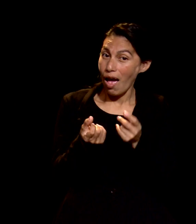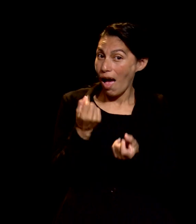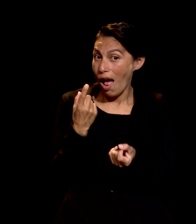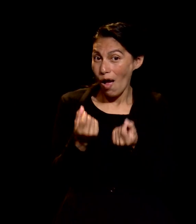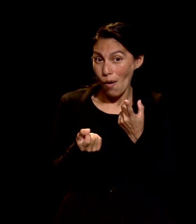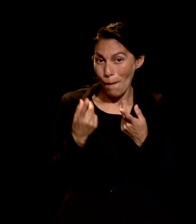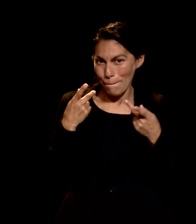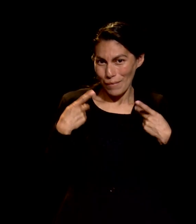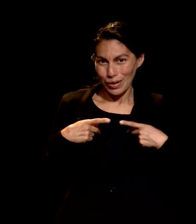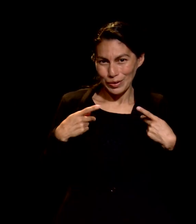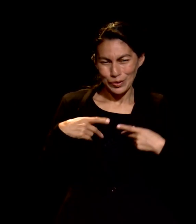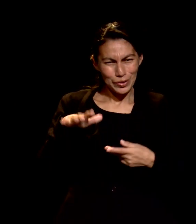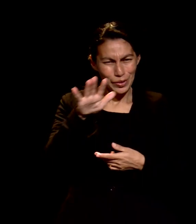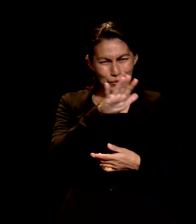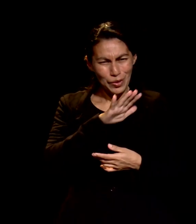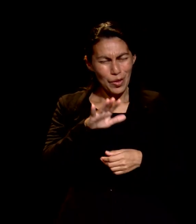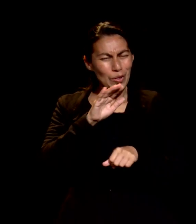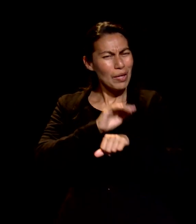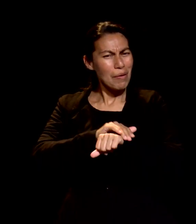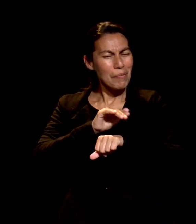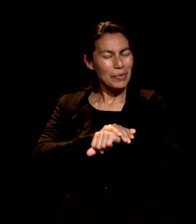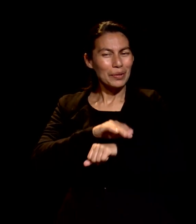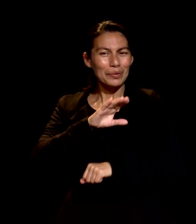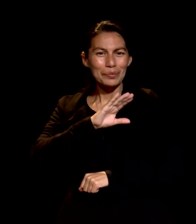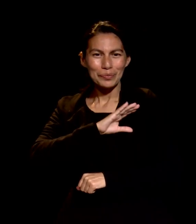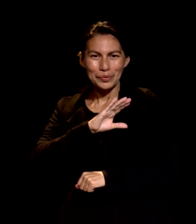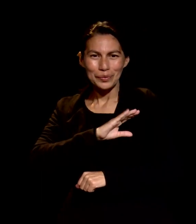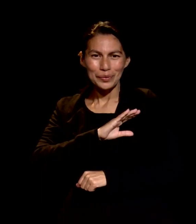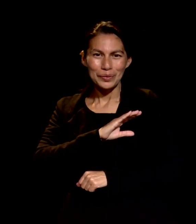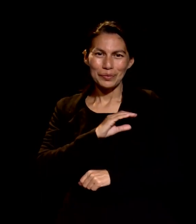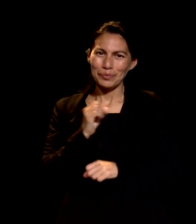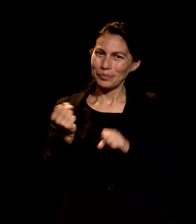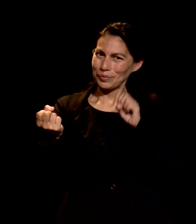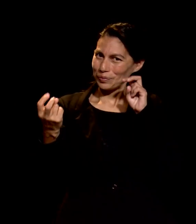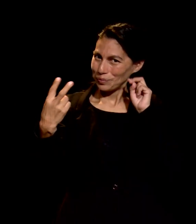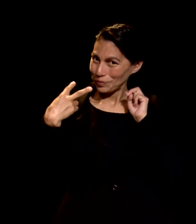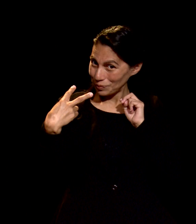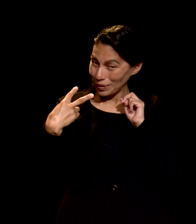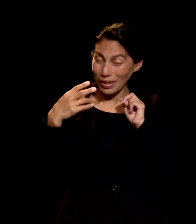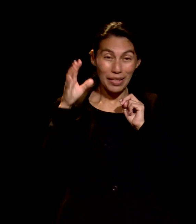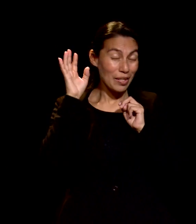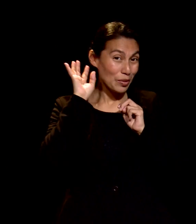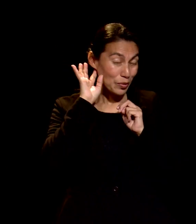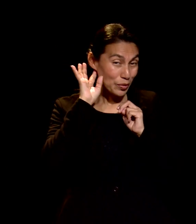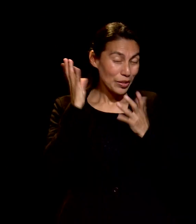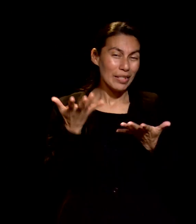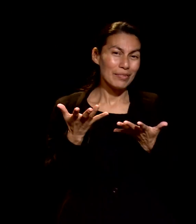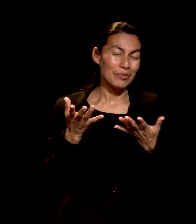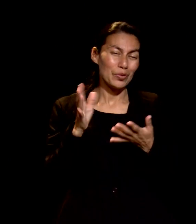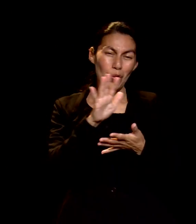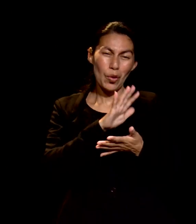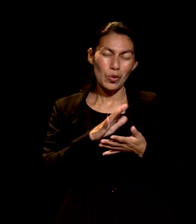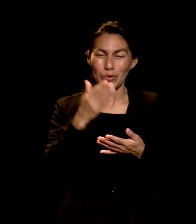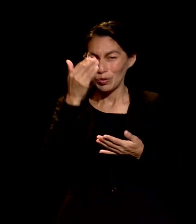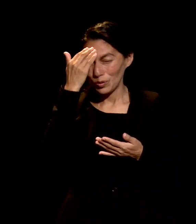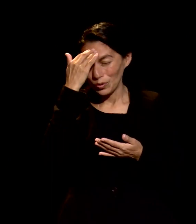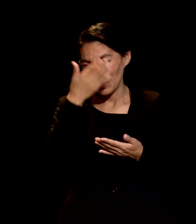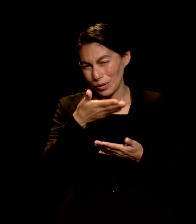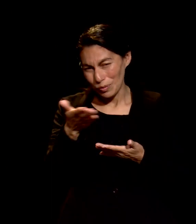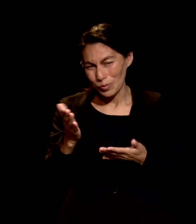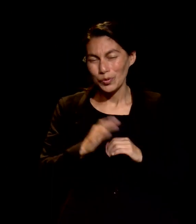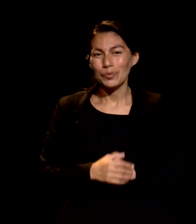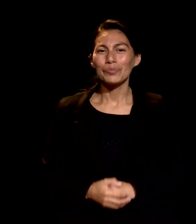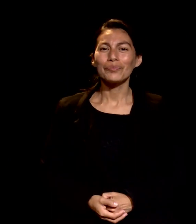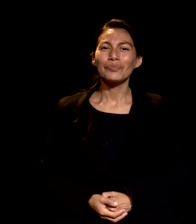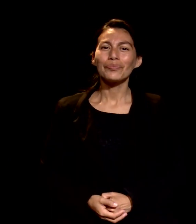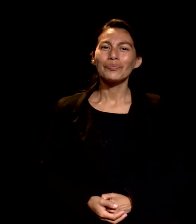ustedes para que nuestros queridos amigos que nos ven y escuchan puedan familiarizarse con ustedes.